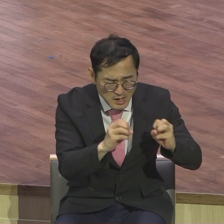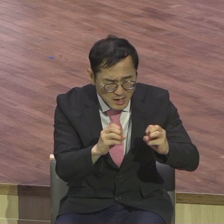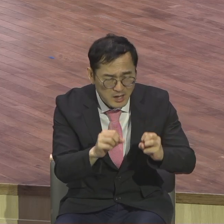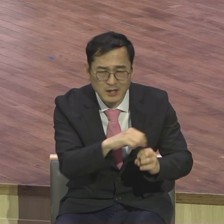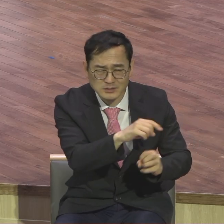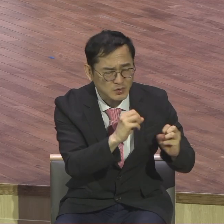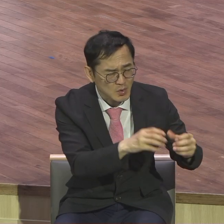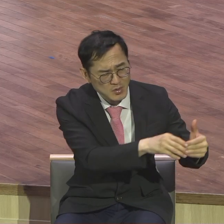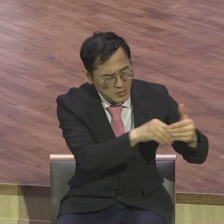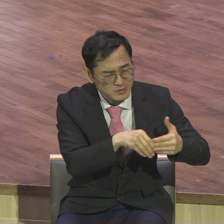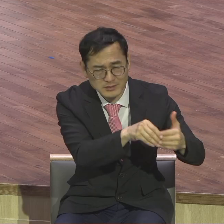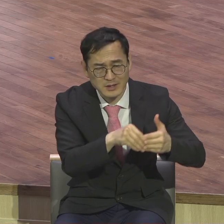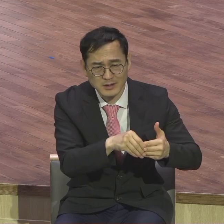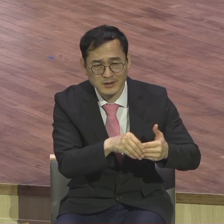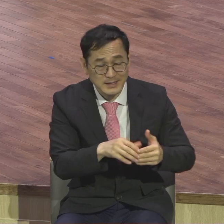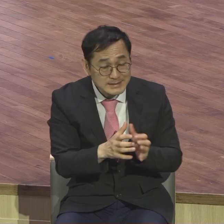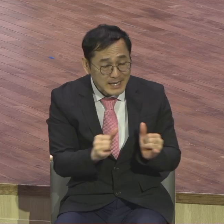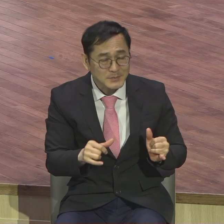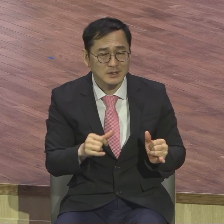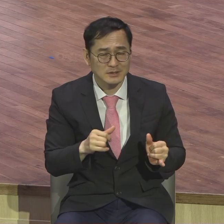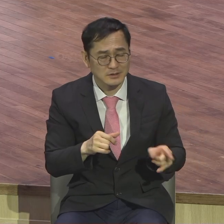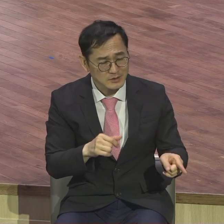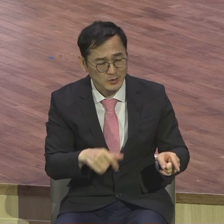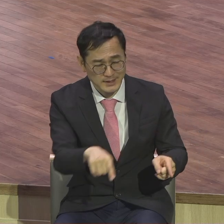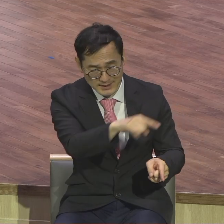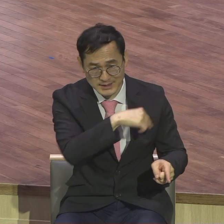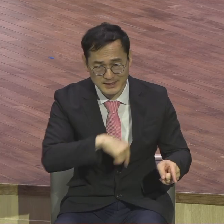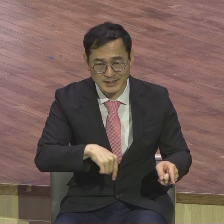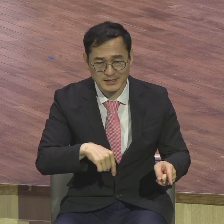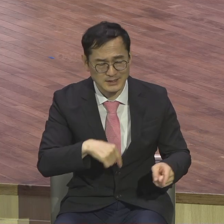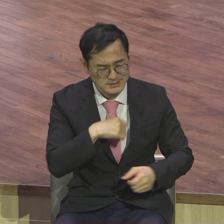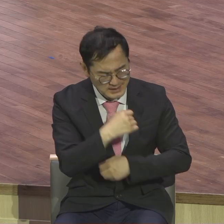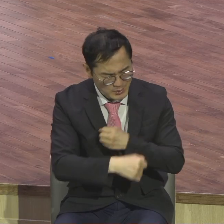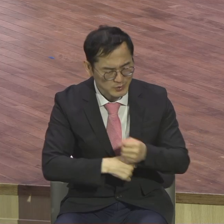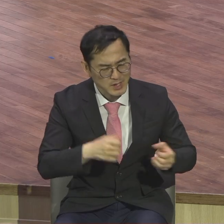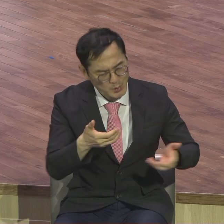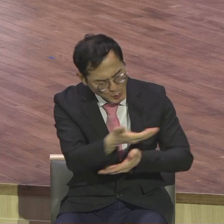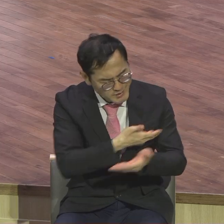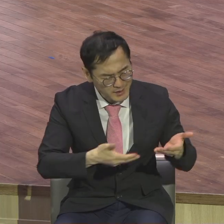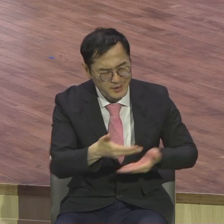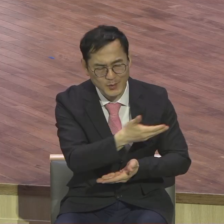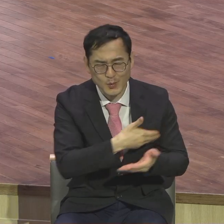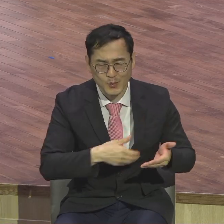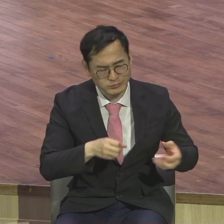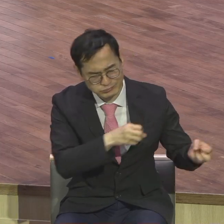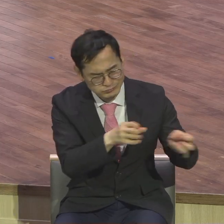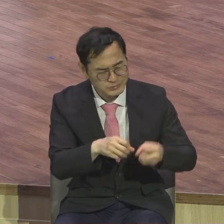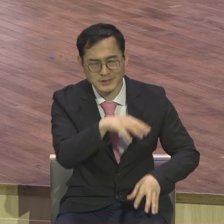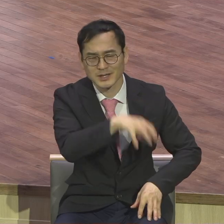헌신했다. 이게 뭐요? 하나님의 사랑이에요. 말이 필요 없어요. 말이 필요 없어요.